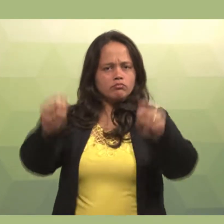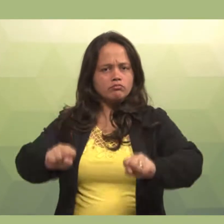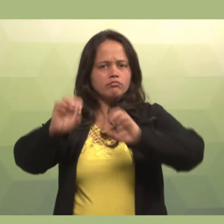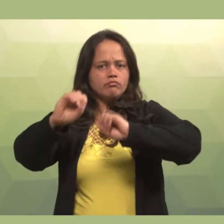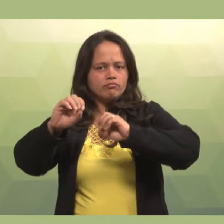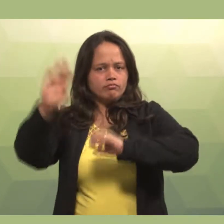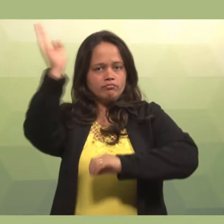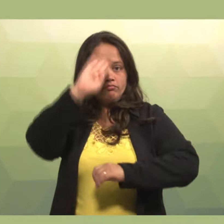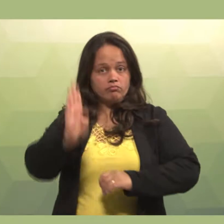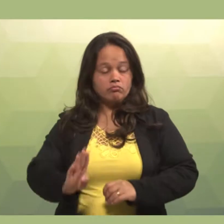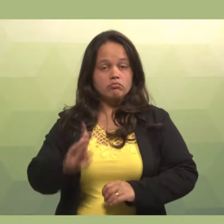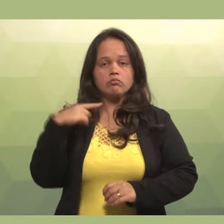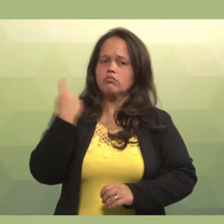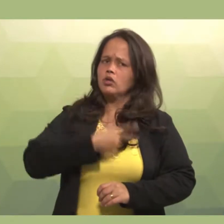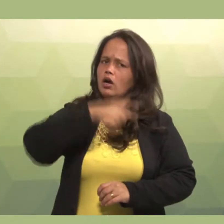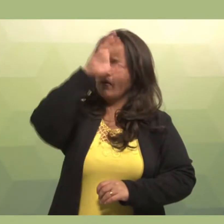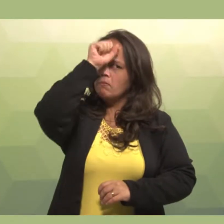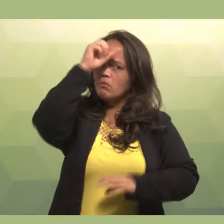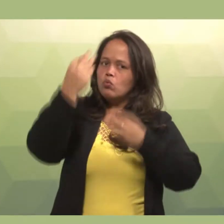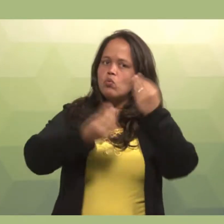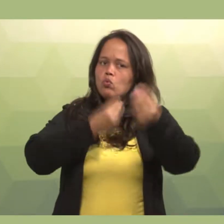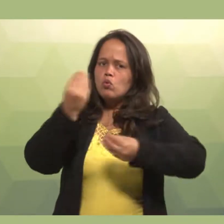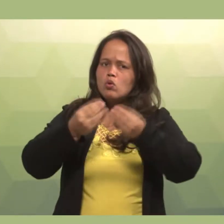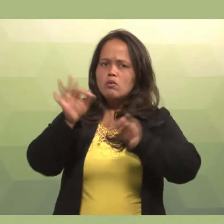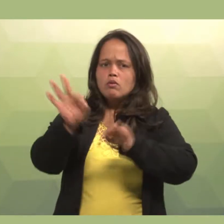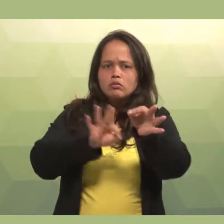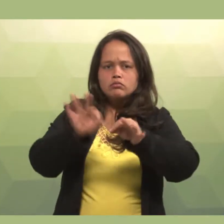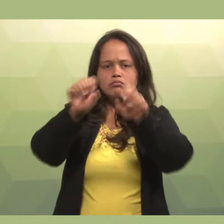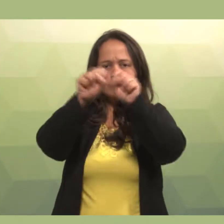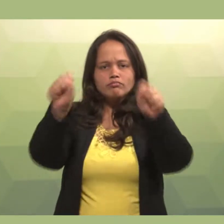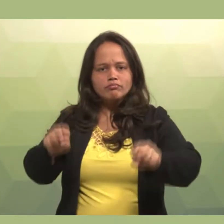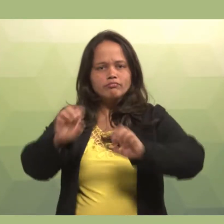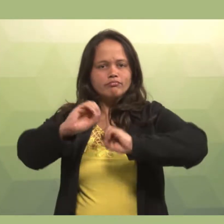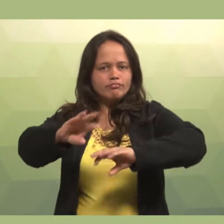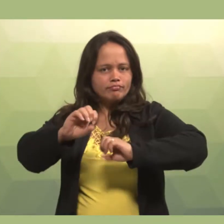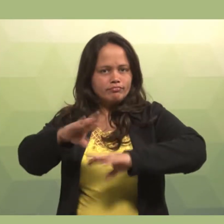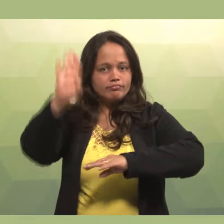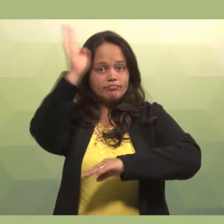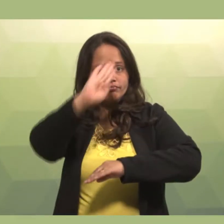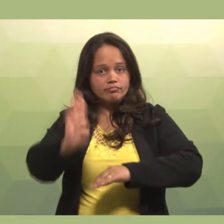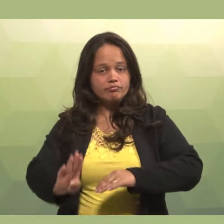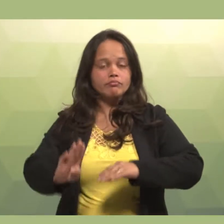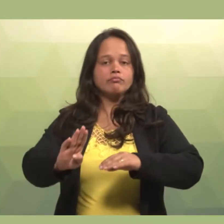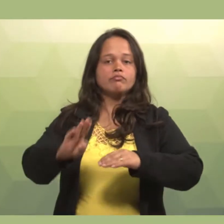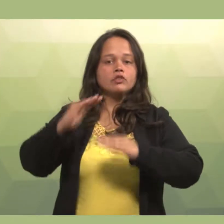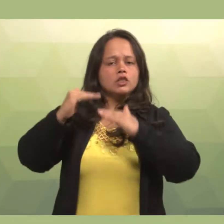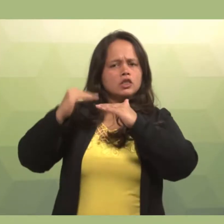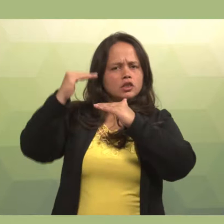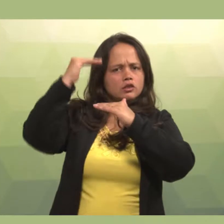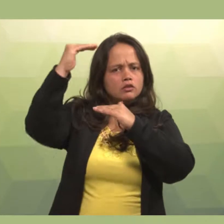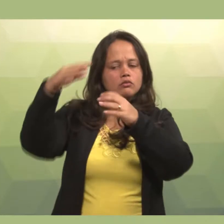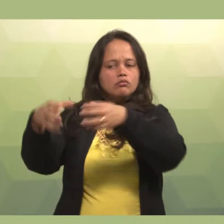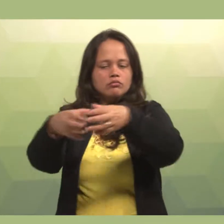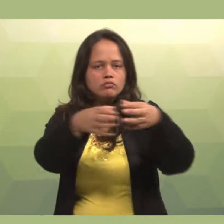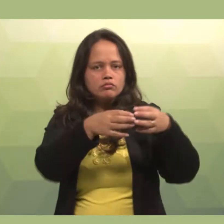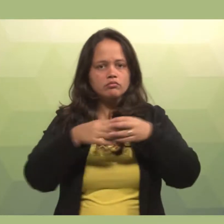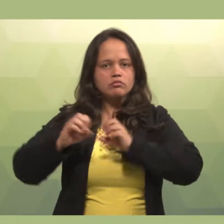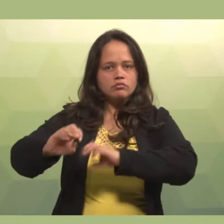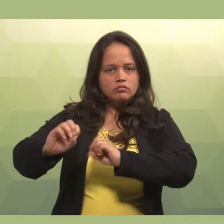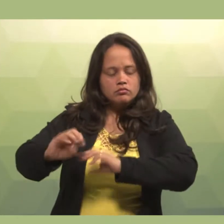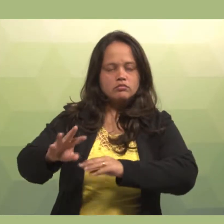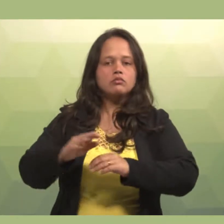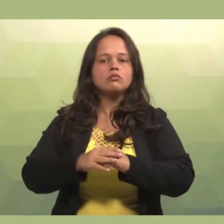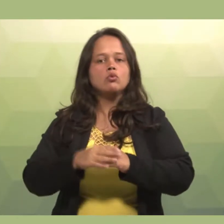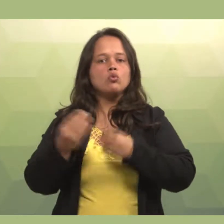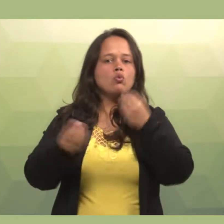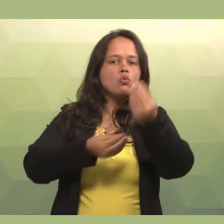Vimos como está organizado o sistema educacional brasileiro, os níveis e as modalidades de ensino, o caráter